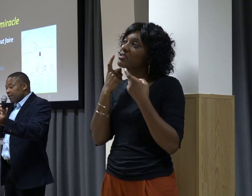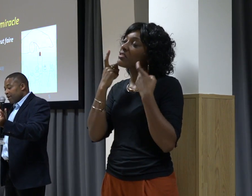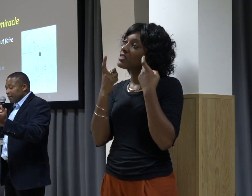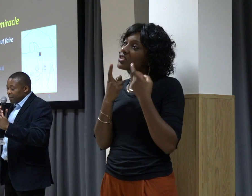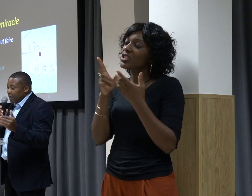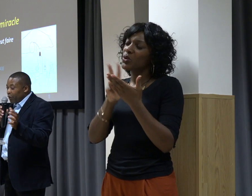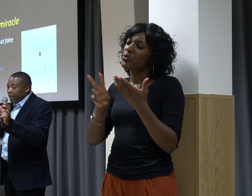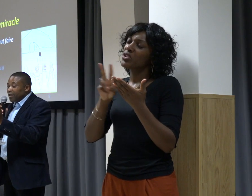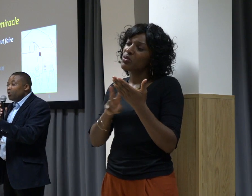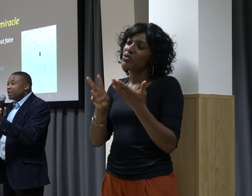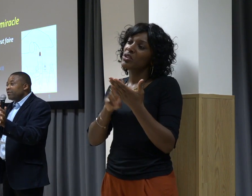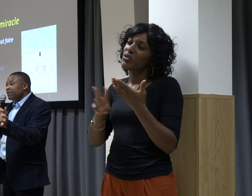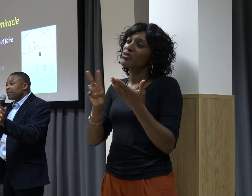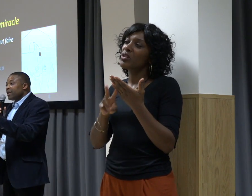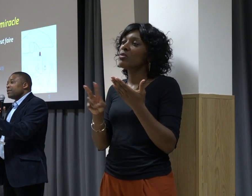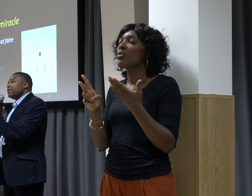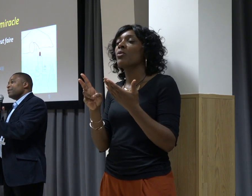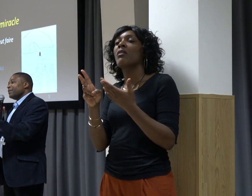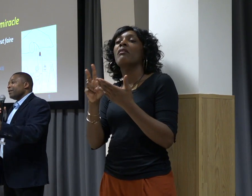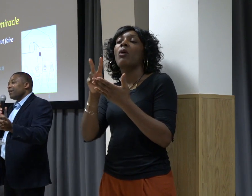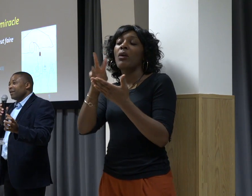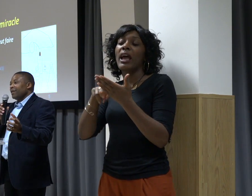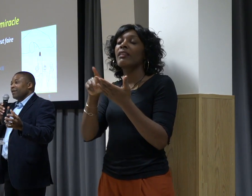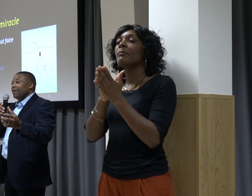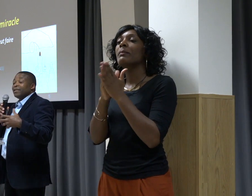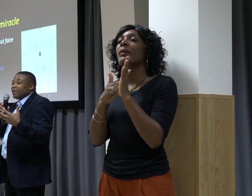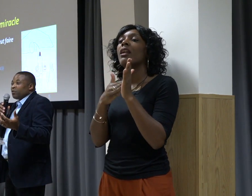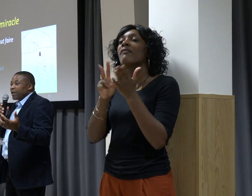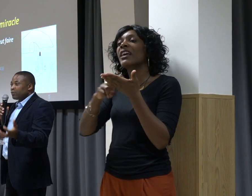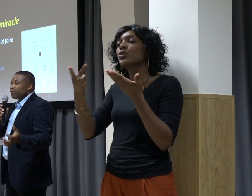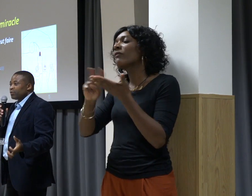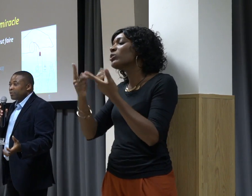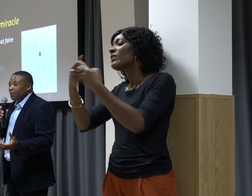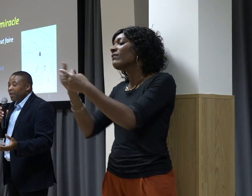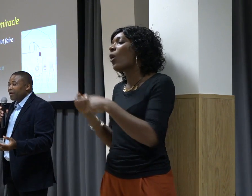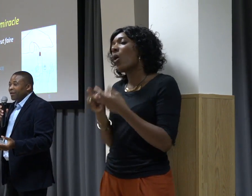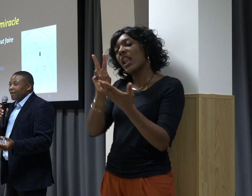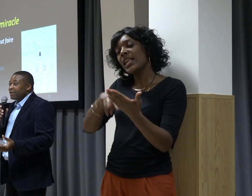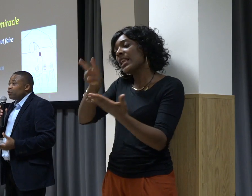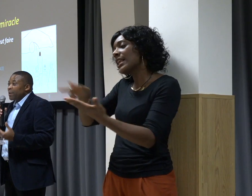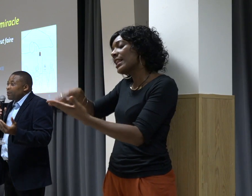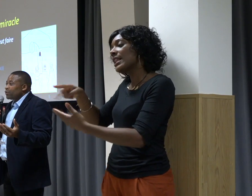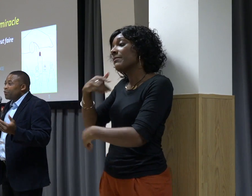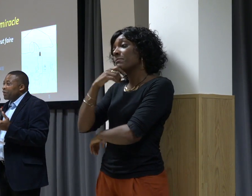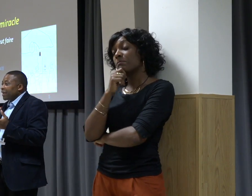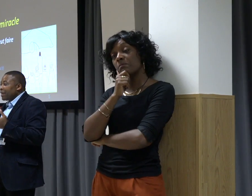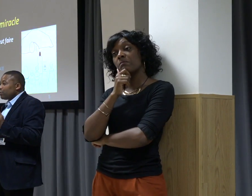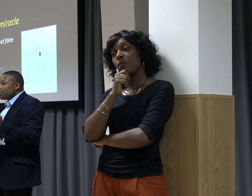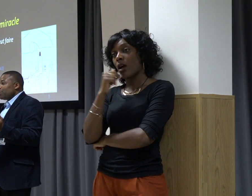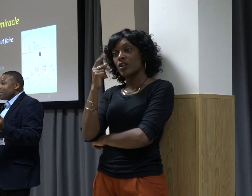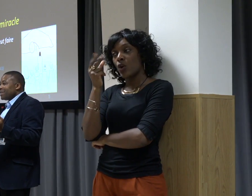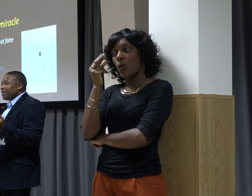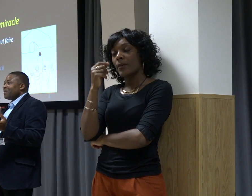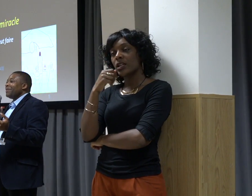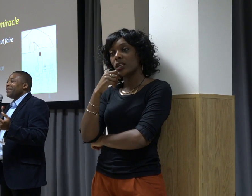lire, à regarder un peu les différents textes. Et j'ai découvert quelque chose. En fait, Dieu n'a pas besoin de faire quelque chose